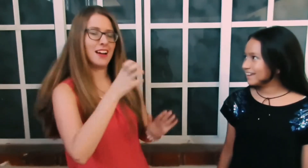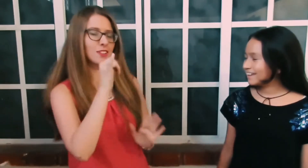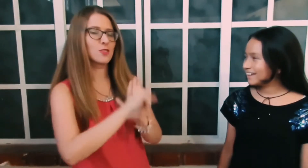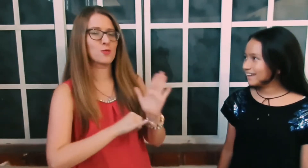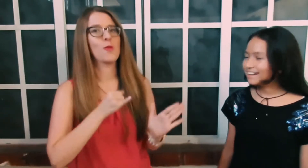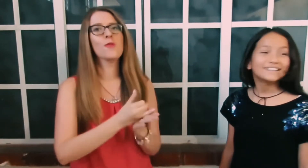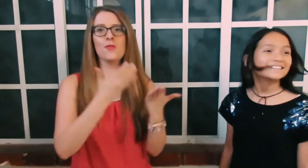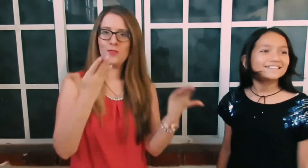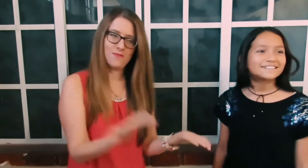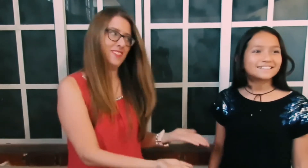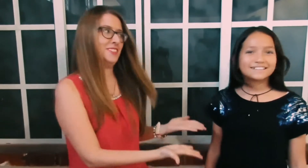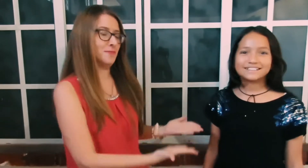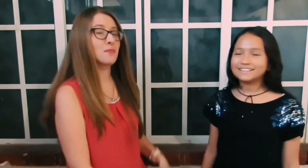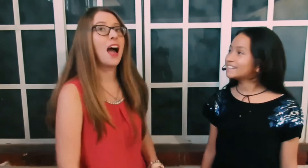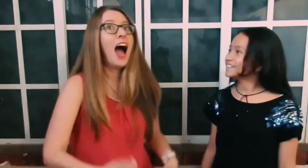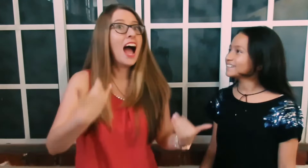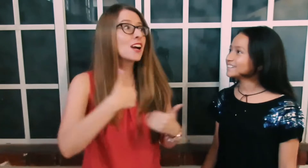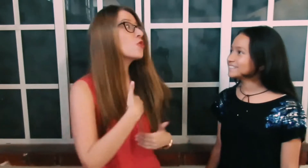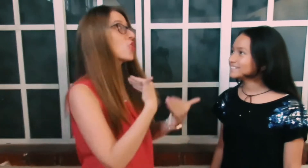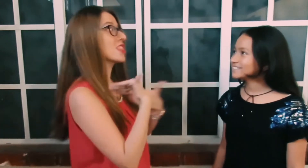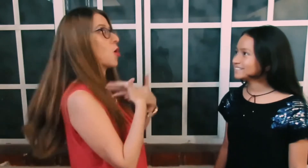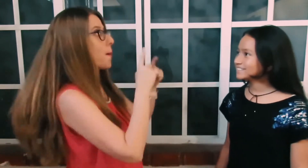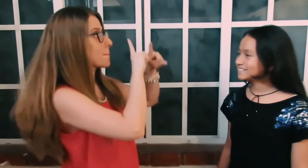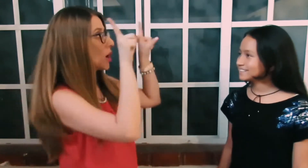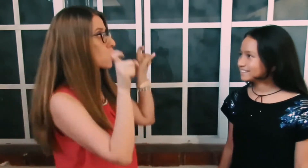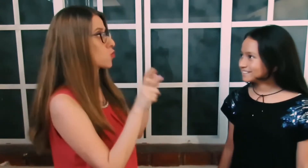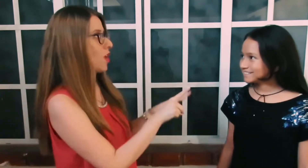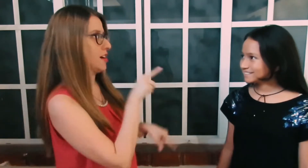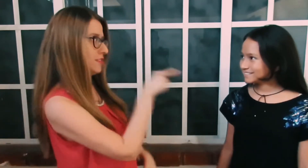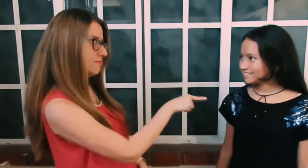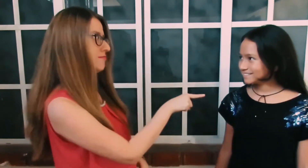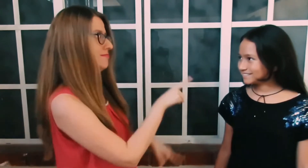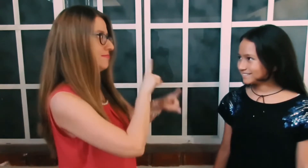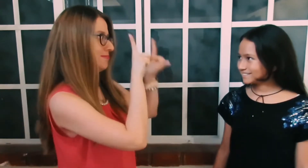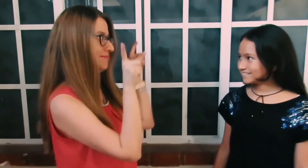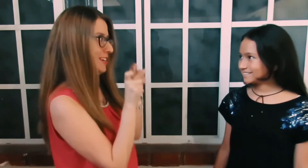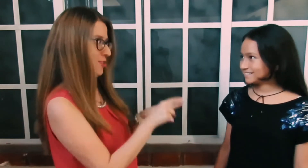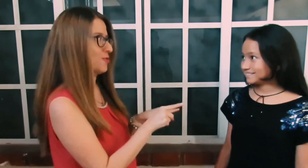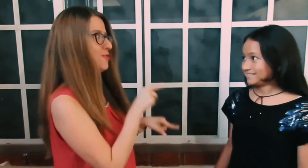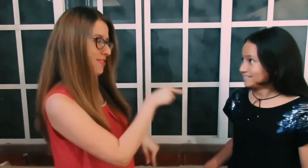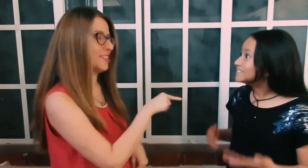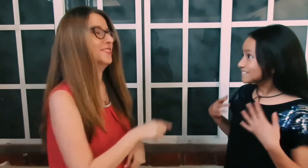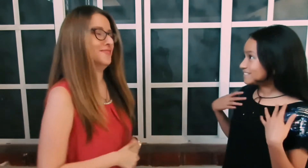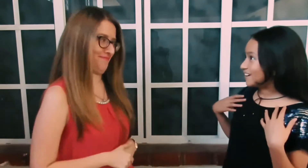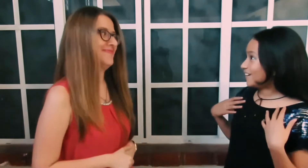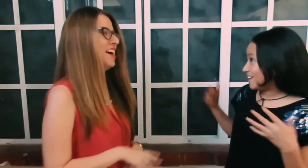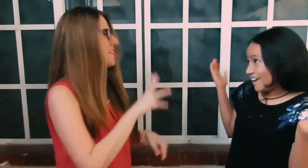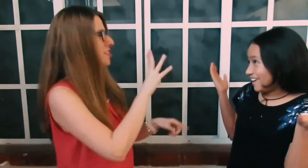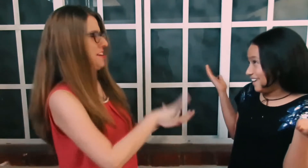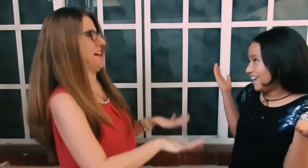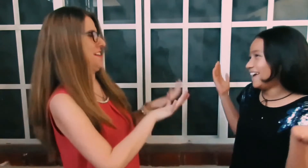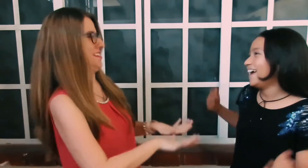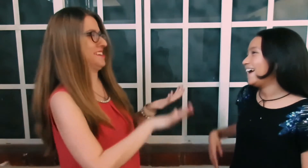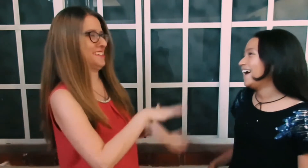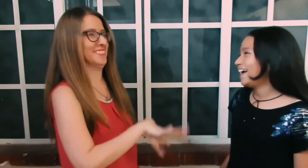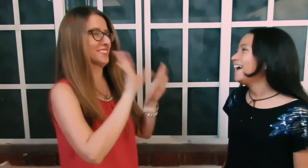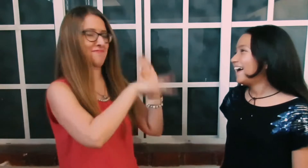invitación. Bienvenida a mi canal. Ahora yo tengo muchas preguntas para ti. Ok.